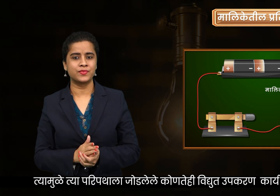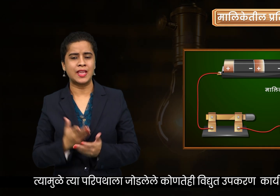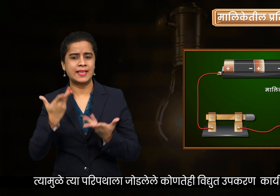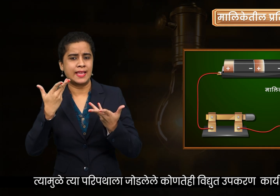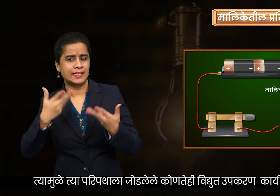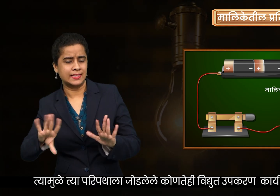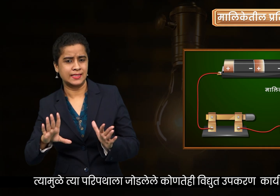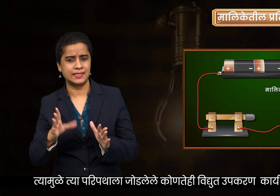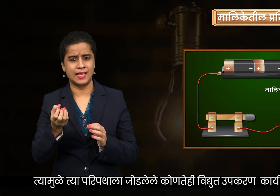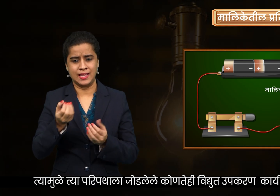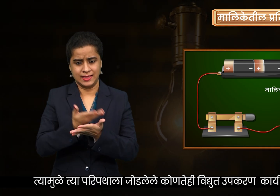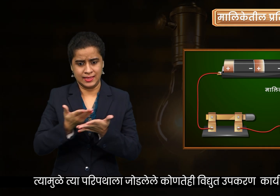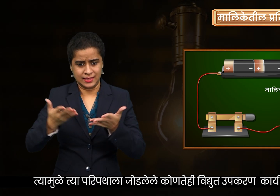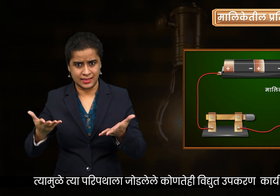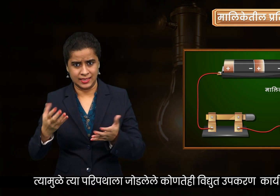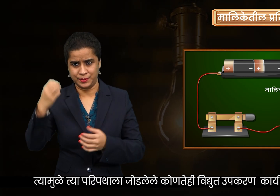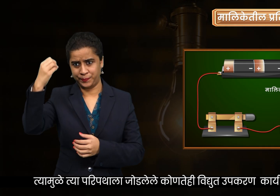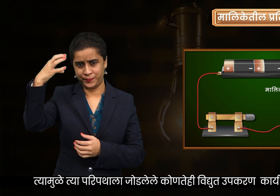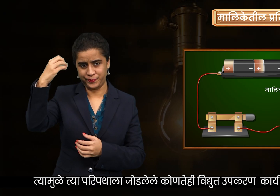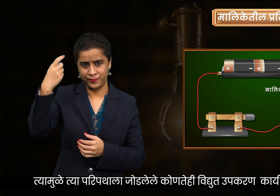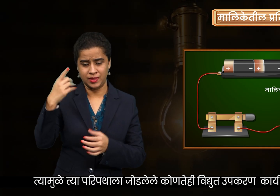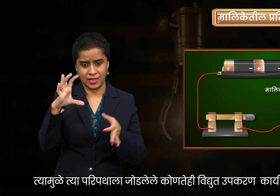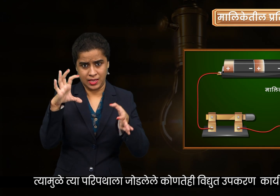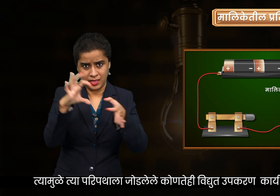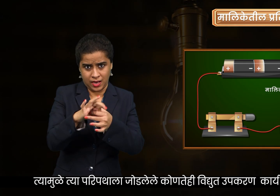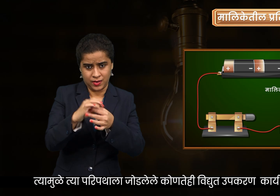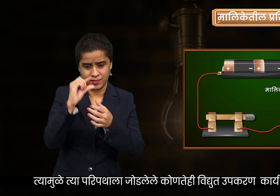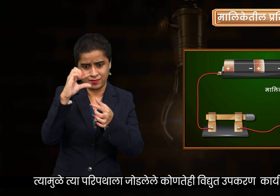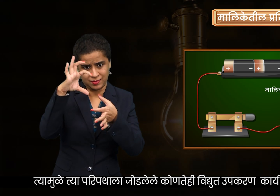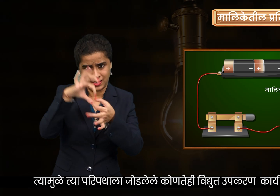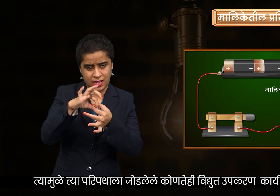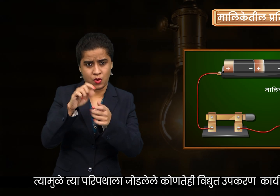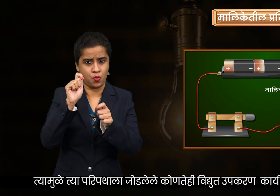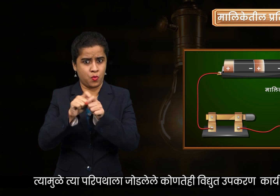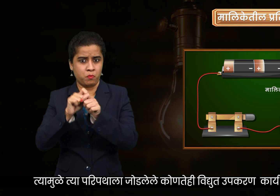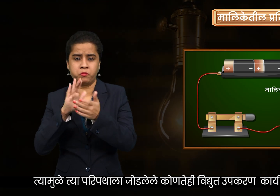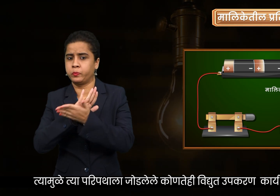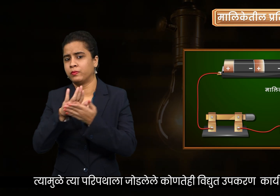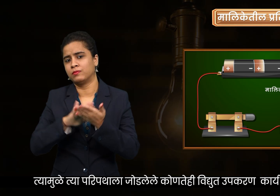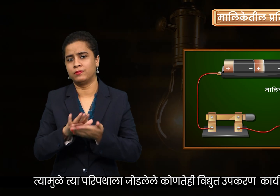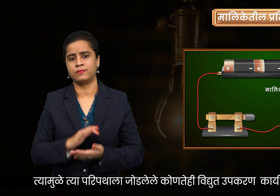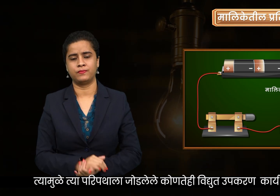त्यामुळे त्या परिपथाला जोडलेले कोणतेही विद्युत उपकरण कार्य करणार नाहीत.